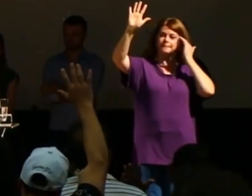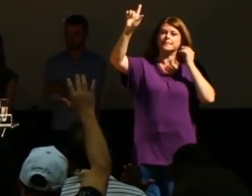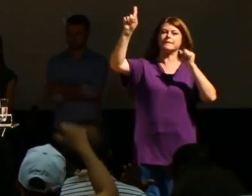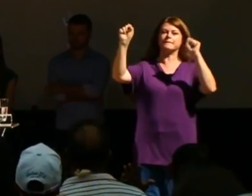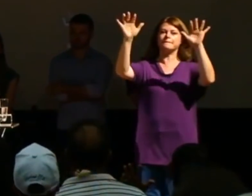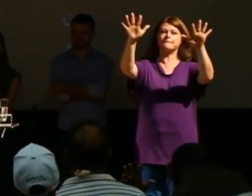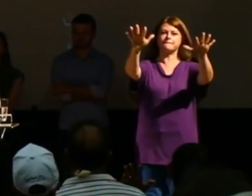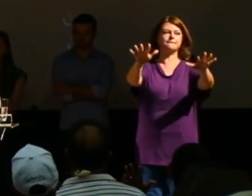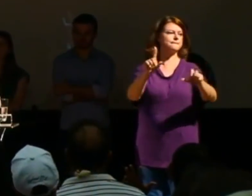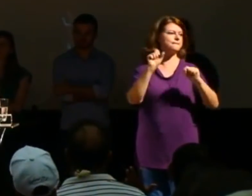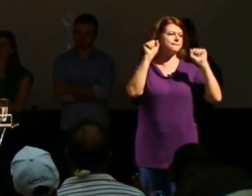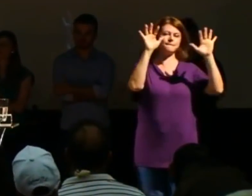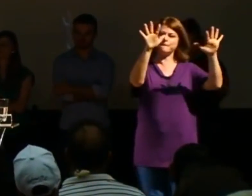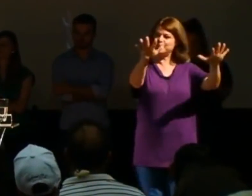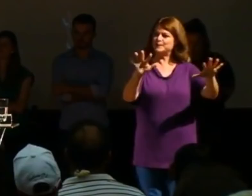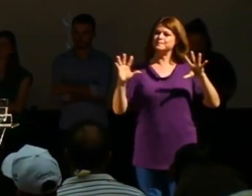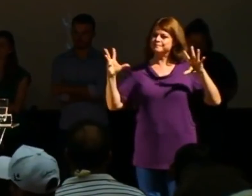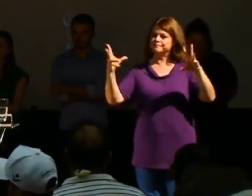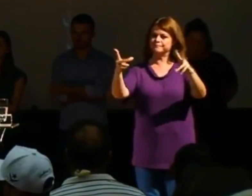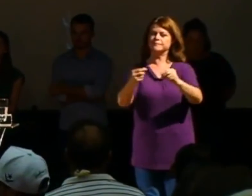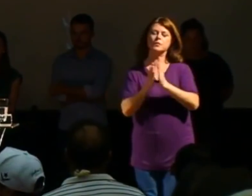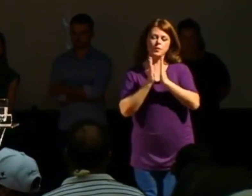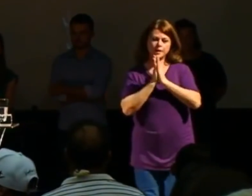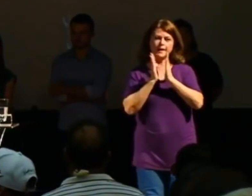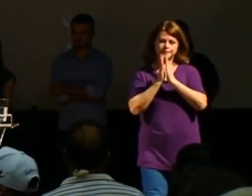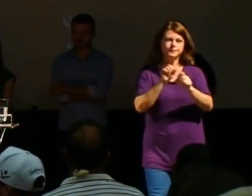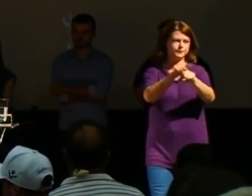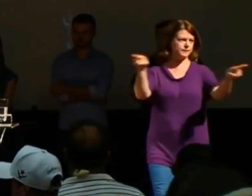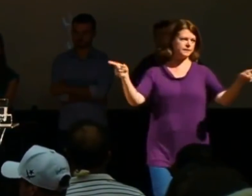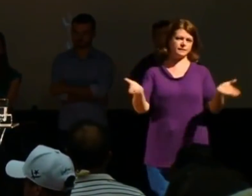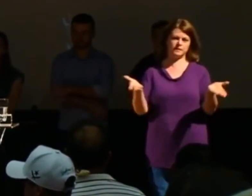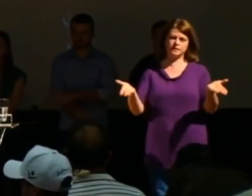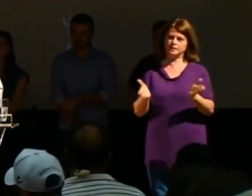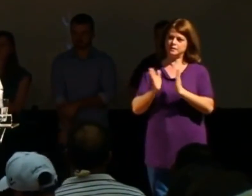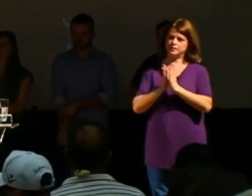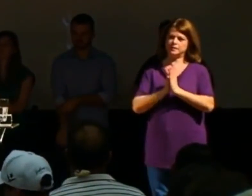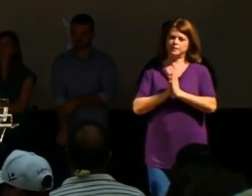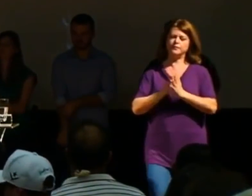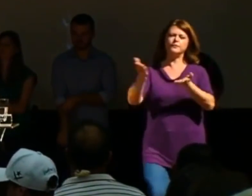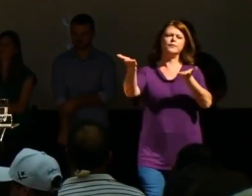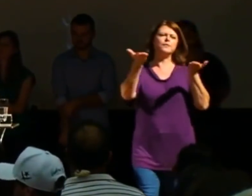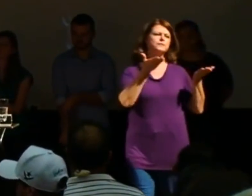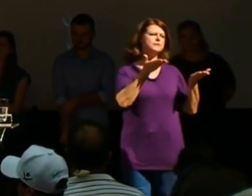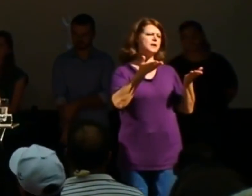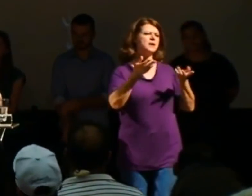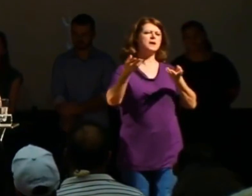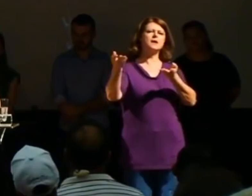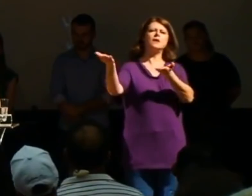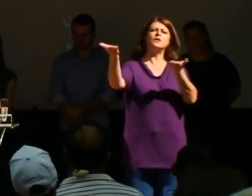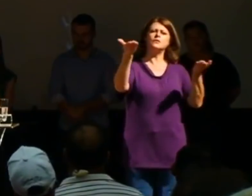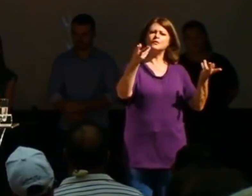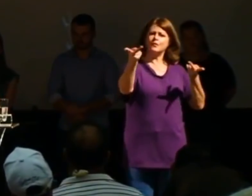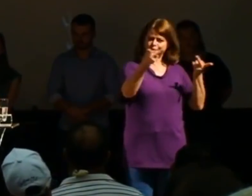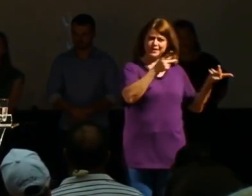abençoe. Deus abençoe todos vocês. Eu vou orar por vocês. Eu vou convidar todos vocês que levantaram as mãos, por qualquer